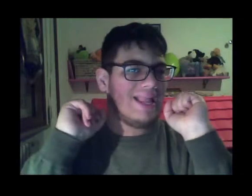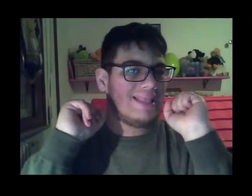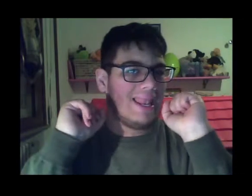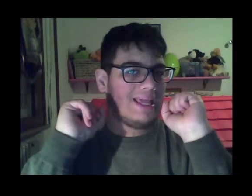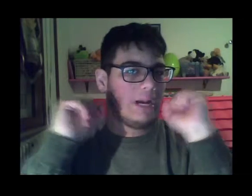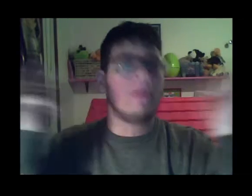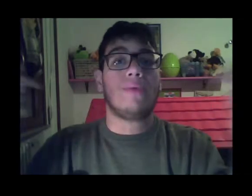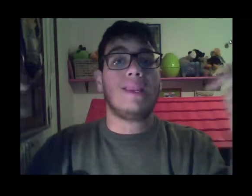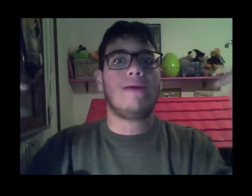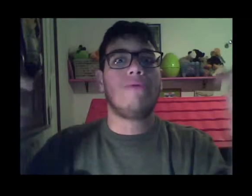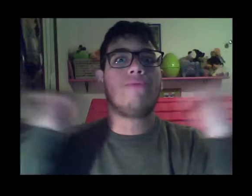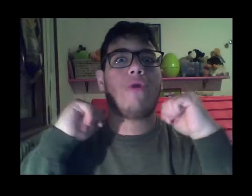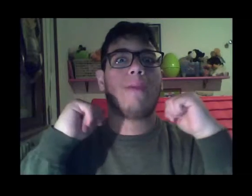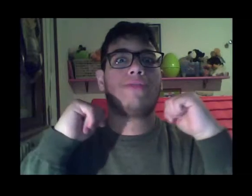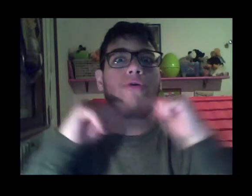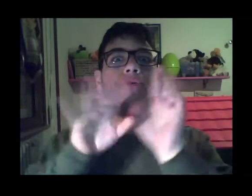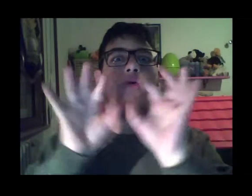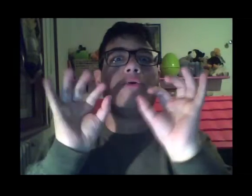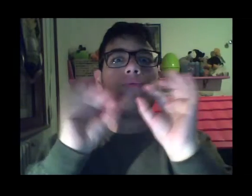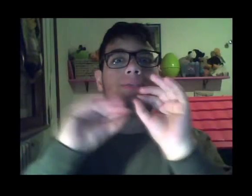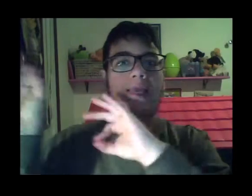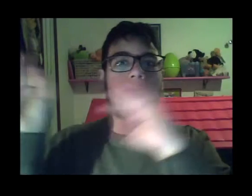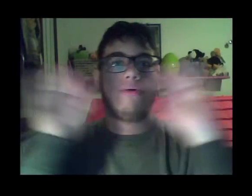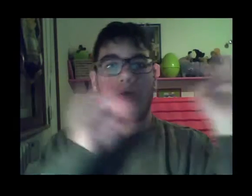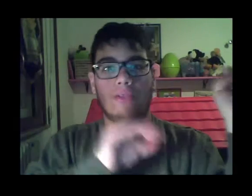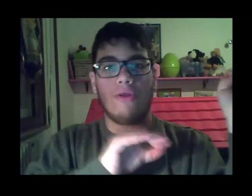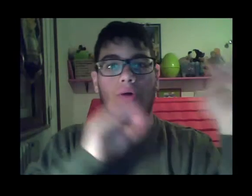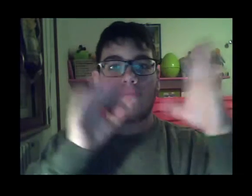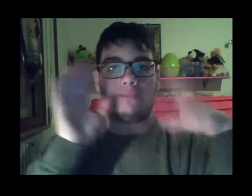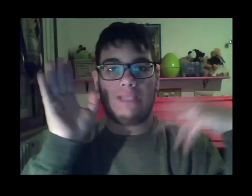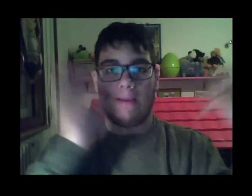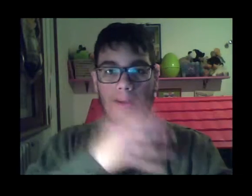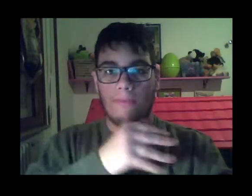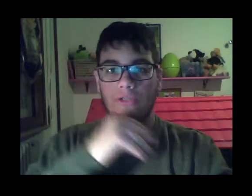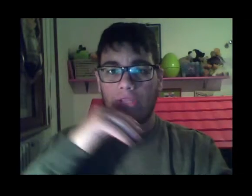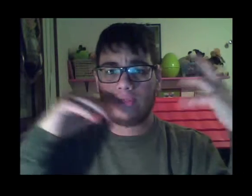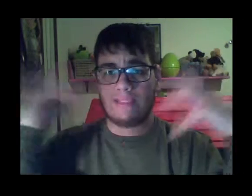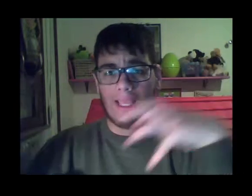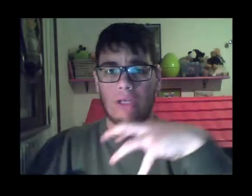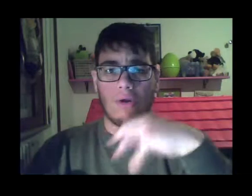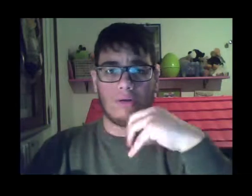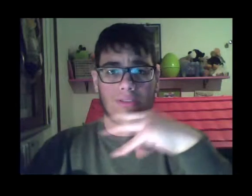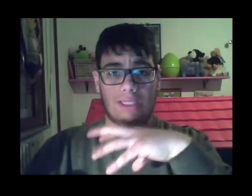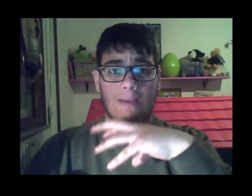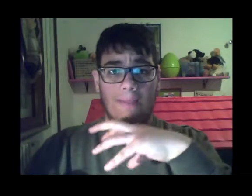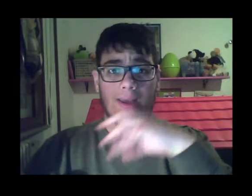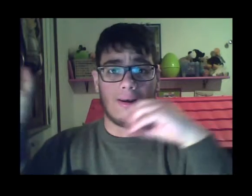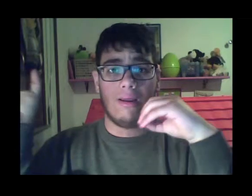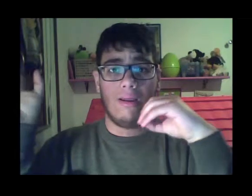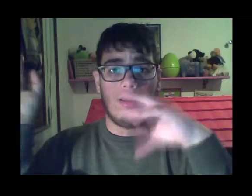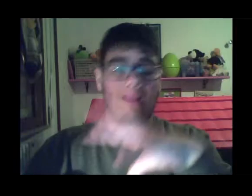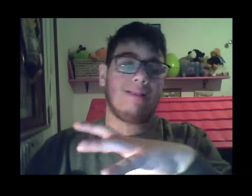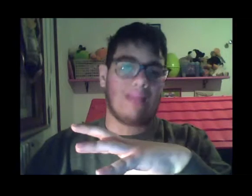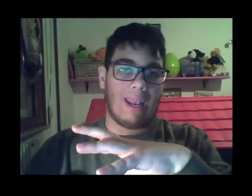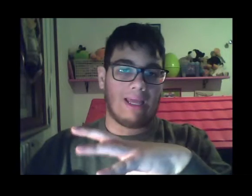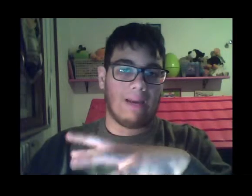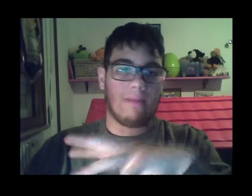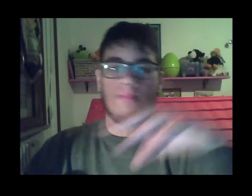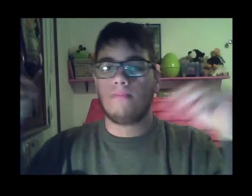telegram. Quindi, commento. Sì e no, sia per il progetto. Sì e no, sia per telegram. E